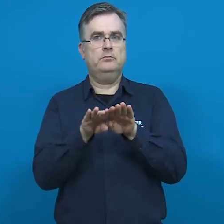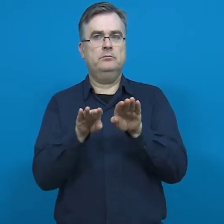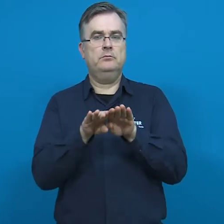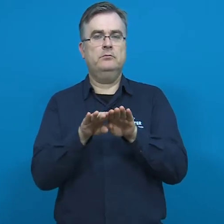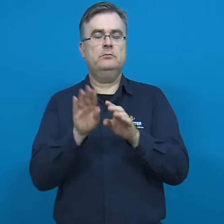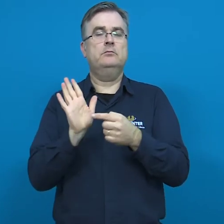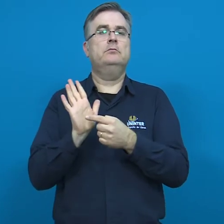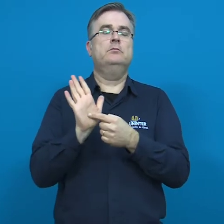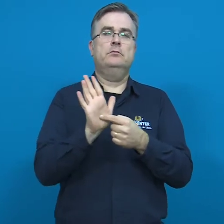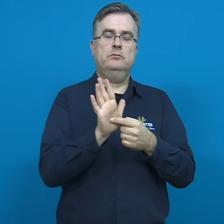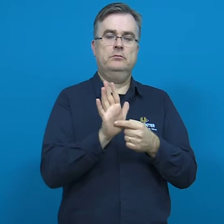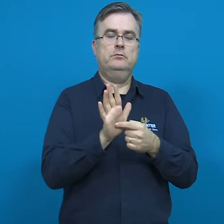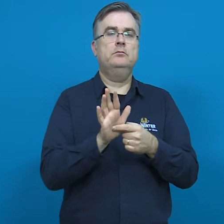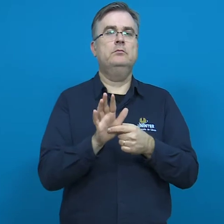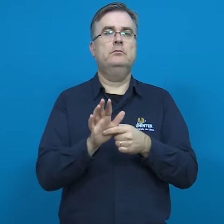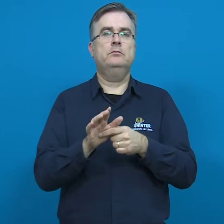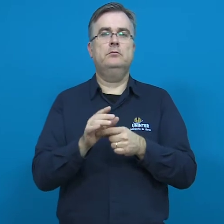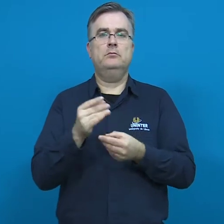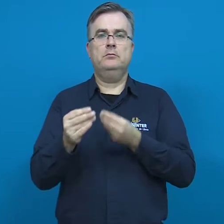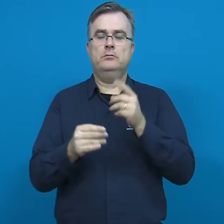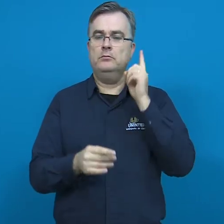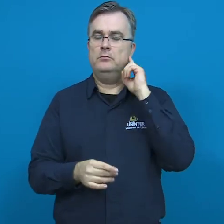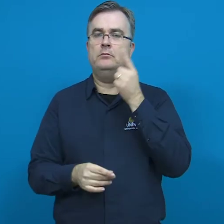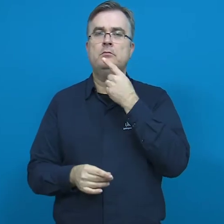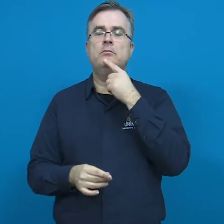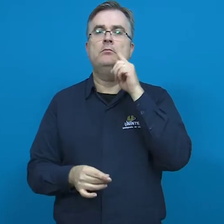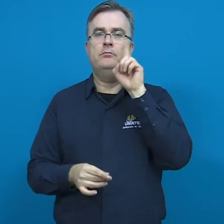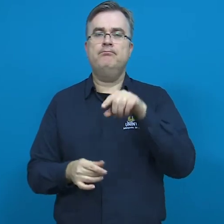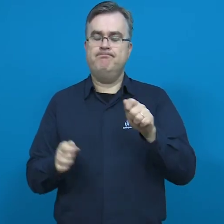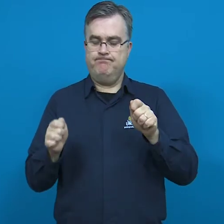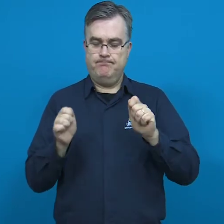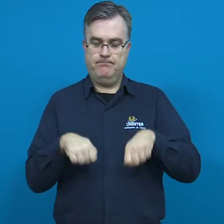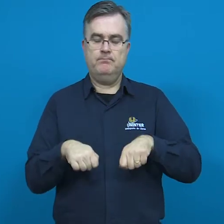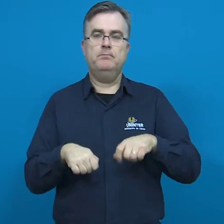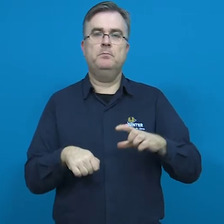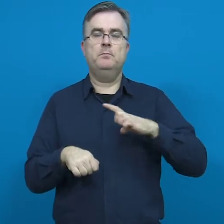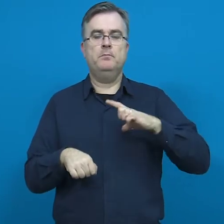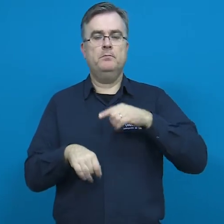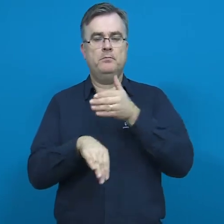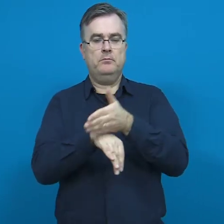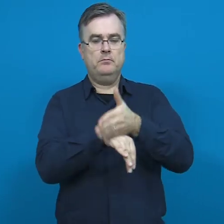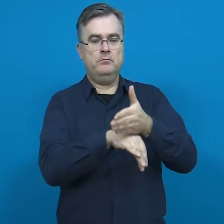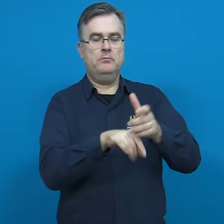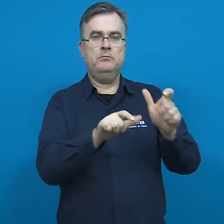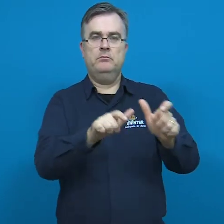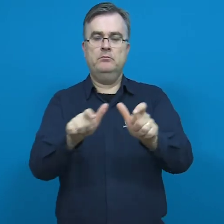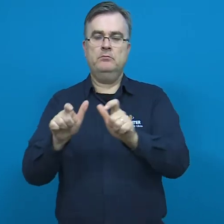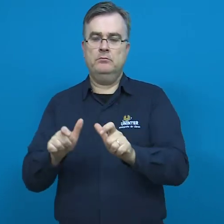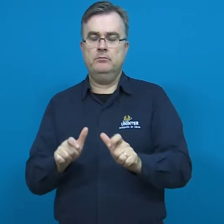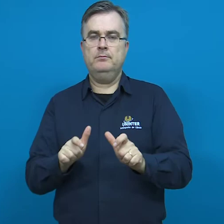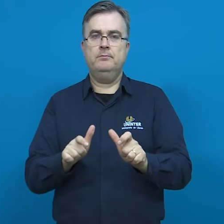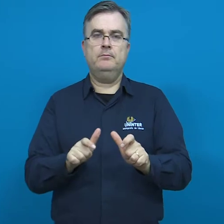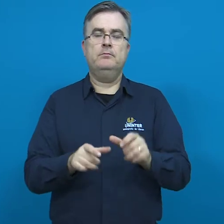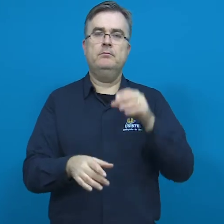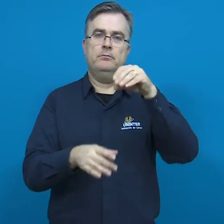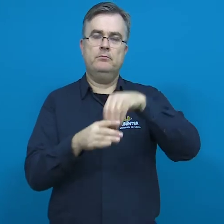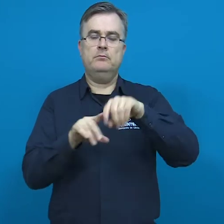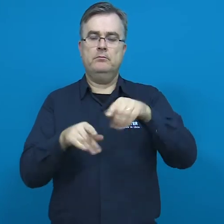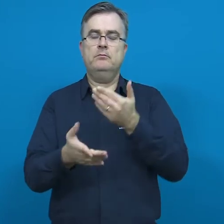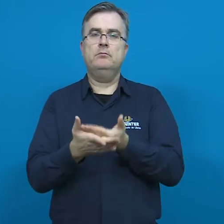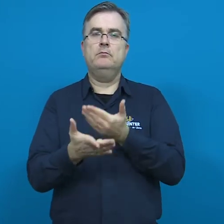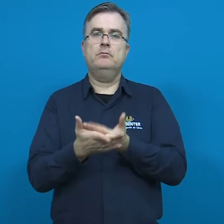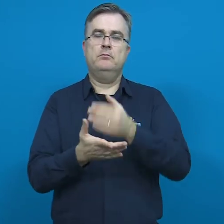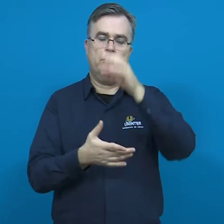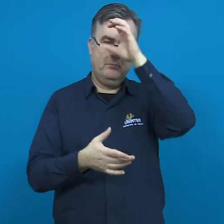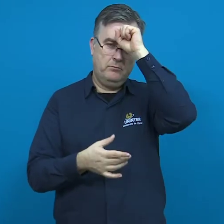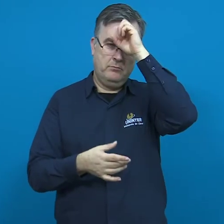E também de mostrar, né, que o surdo, ele é capaz de estar em todos esses locais e